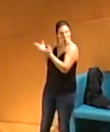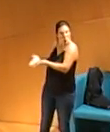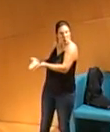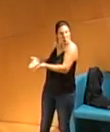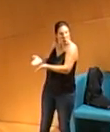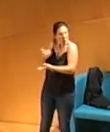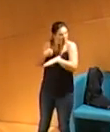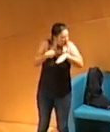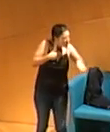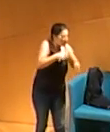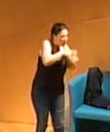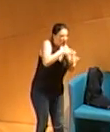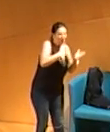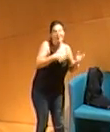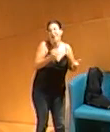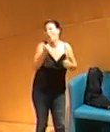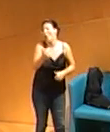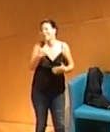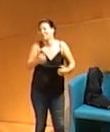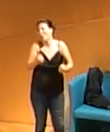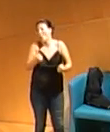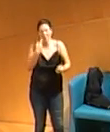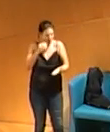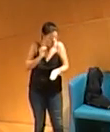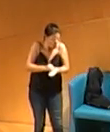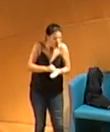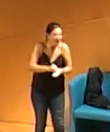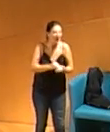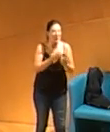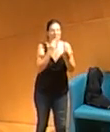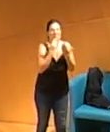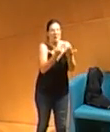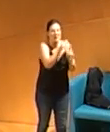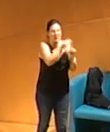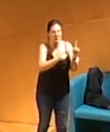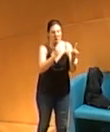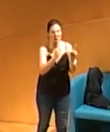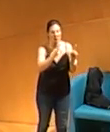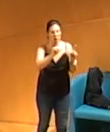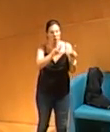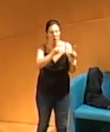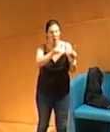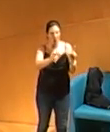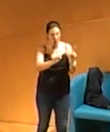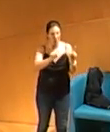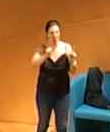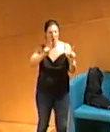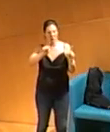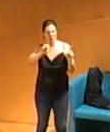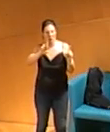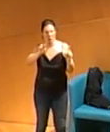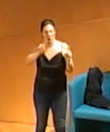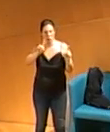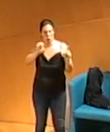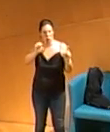mis en gros, bien remercie Charles Gardou avant de commencer, donc je le fais maintenant, mais Charles Gardou qui a fait la préface du livre, c'est un très grand monsieur,